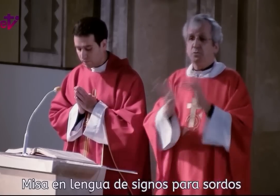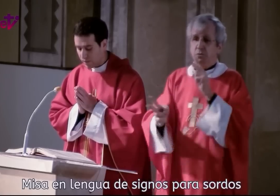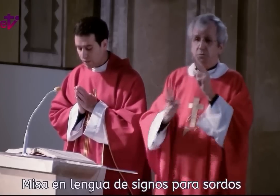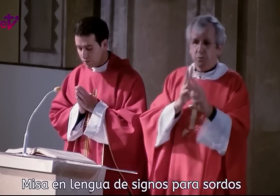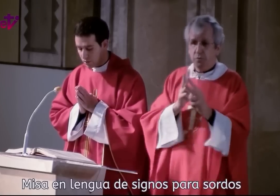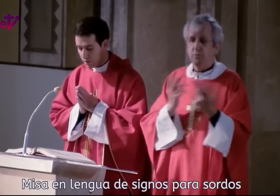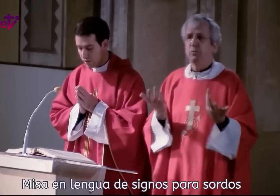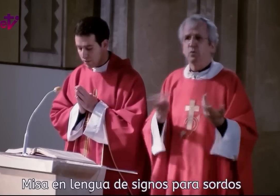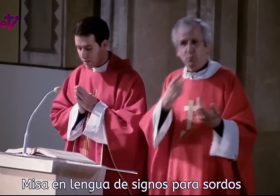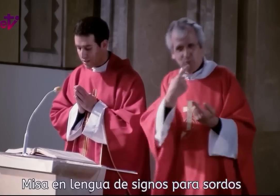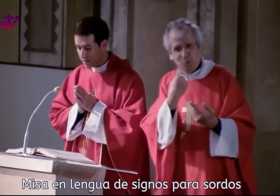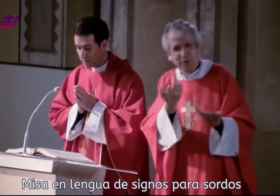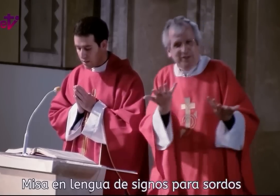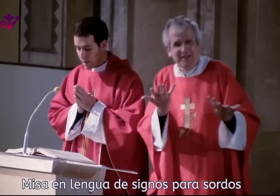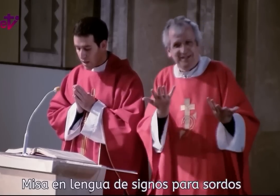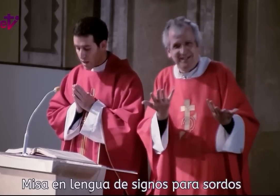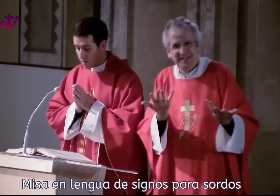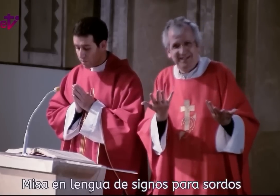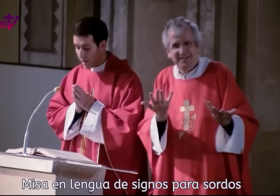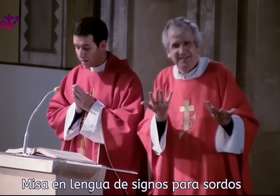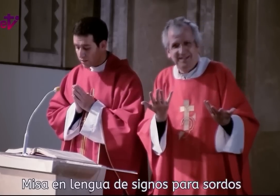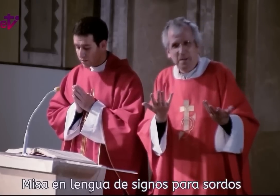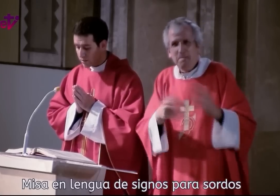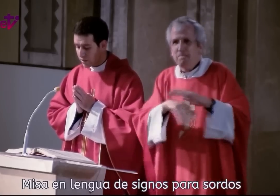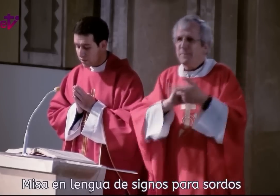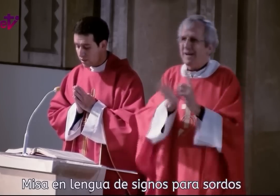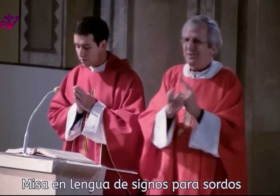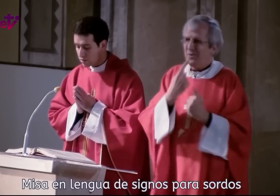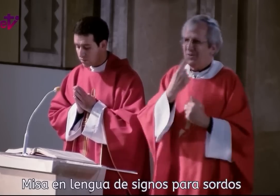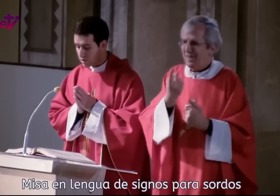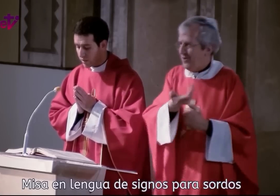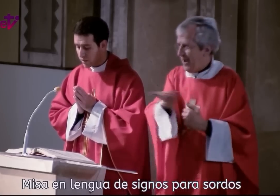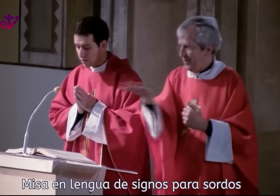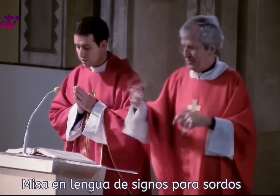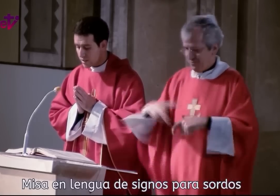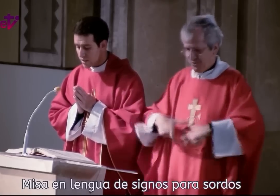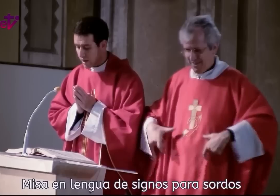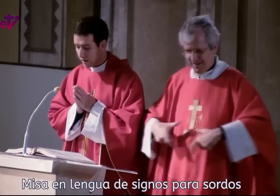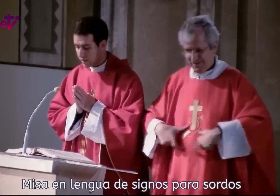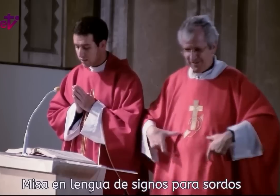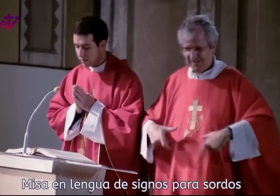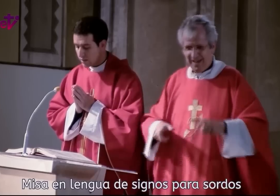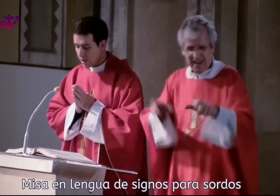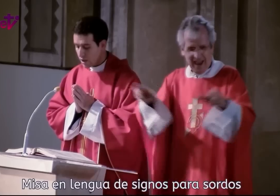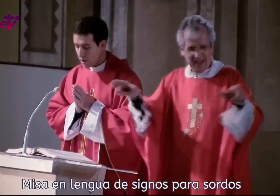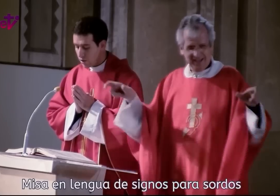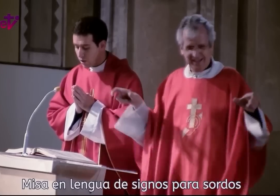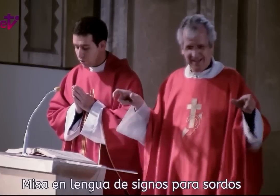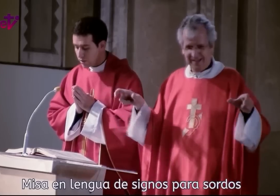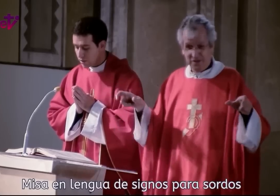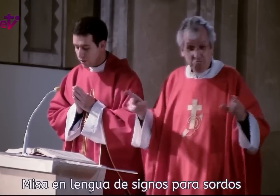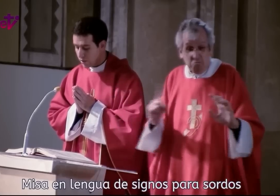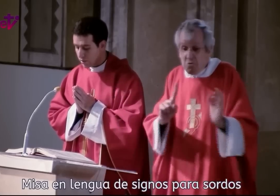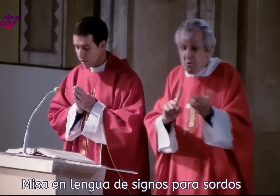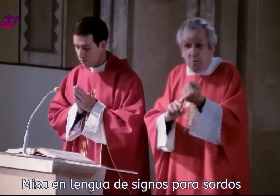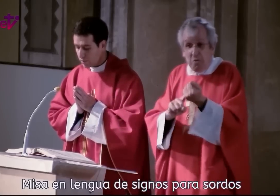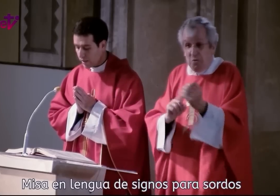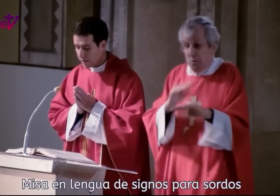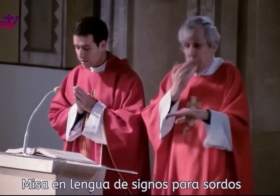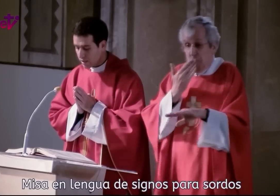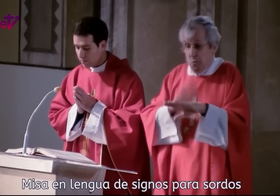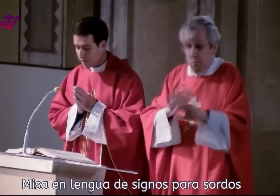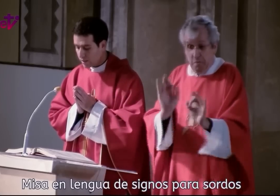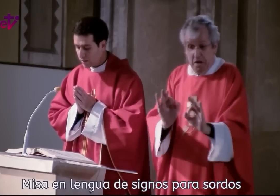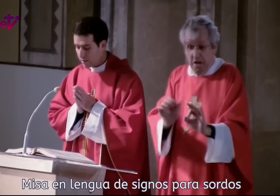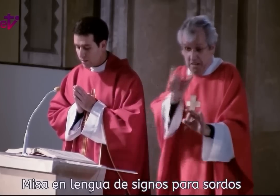responde: tú lo dices. Pilato dijo a los sumos sacerdotes y a la gente: no encuentro ninguna culpa